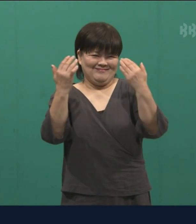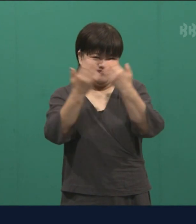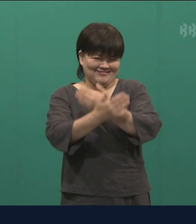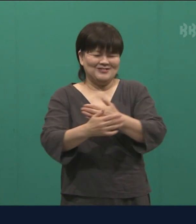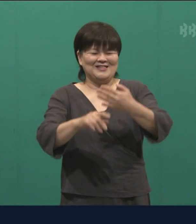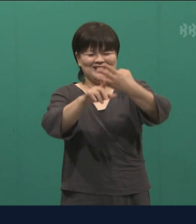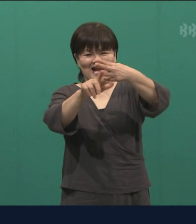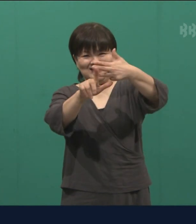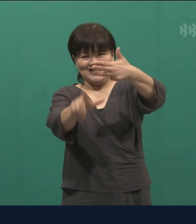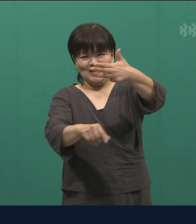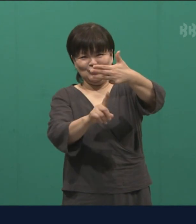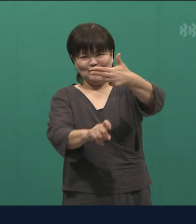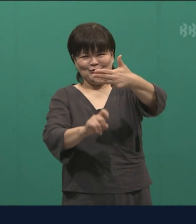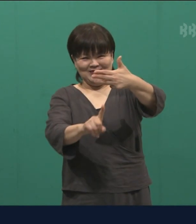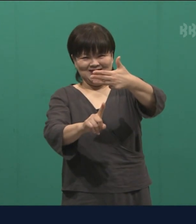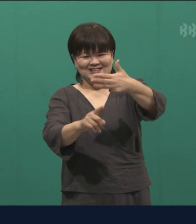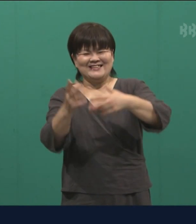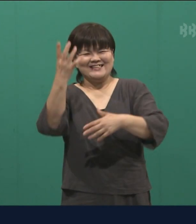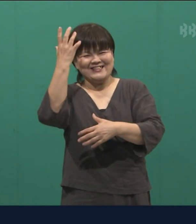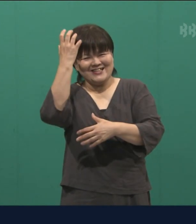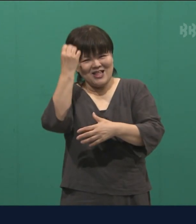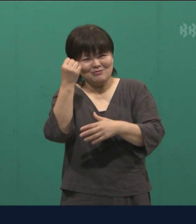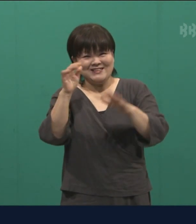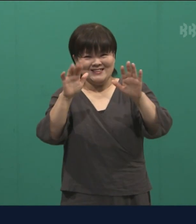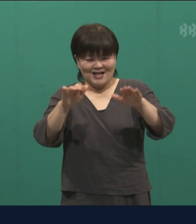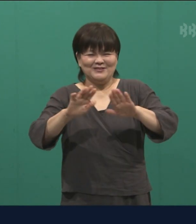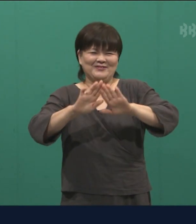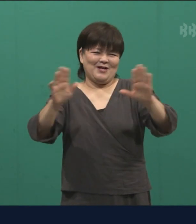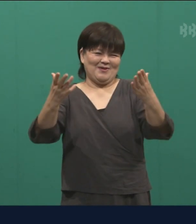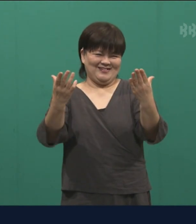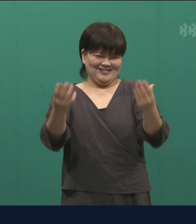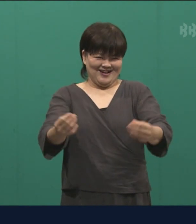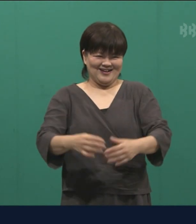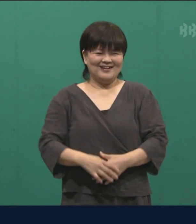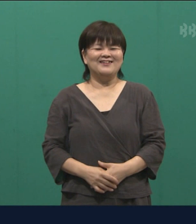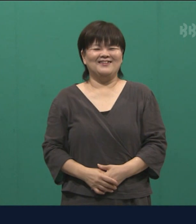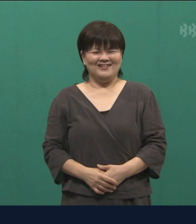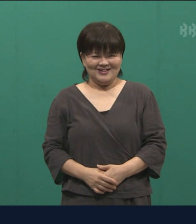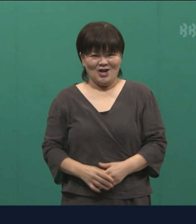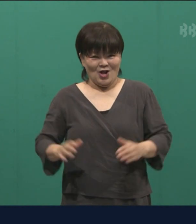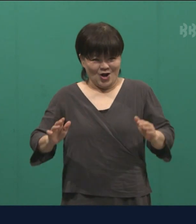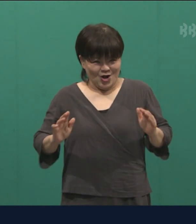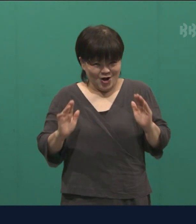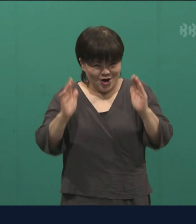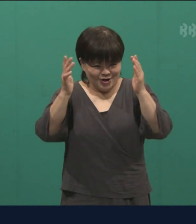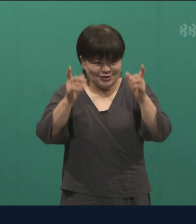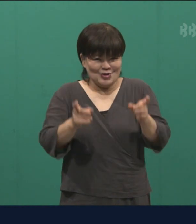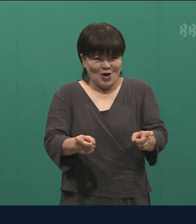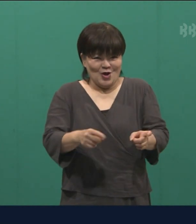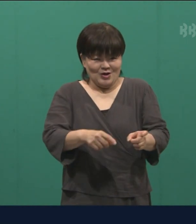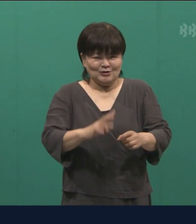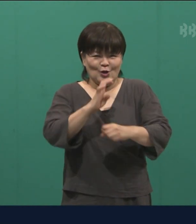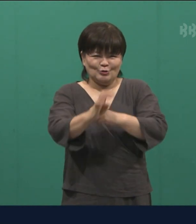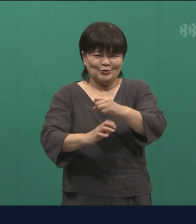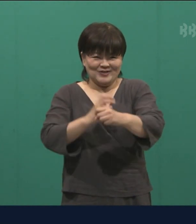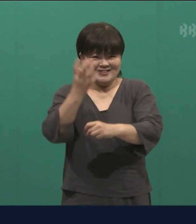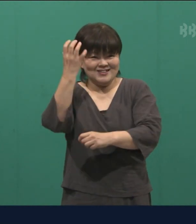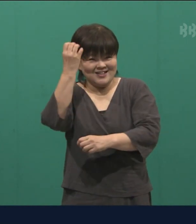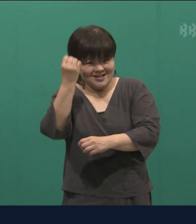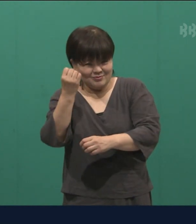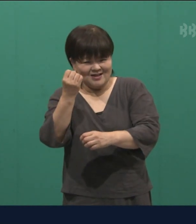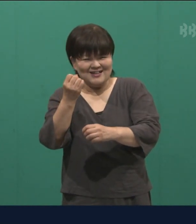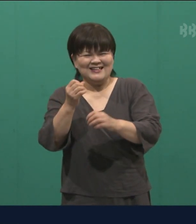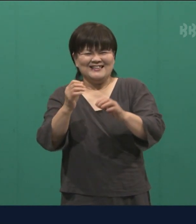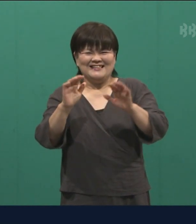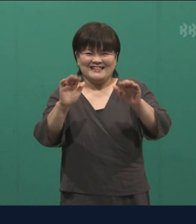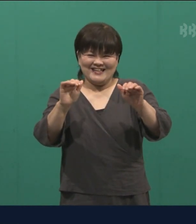航40周年を迎え、今月11日記念の式典が開かれました。大津港で